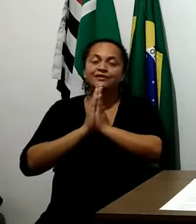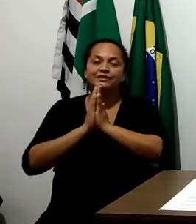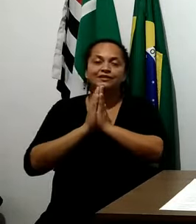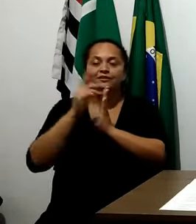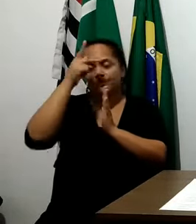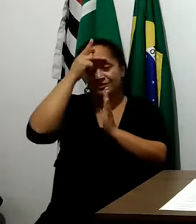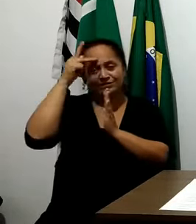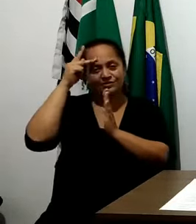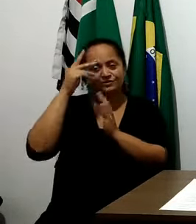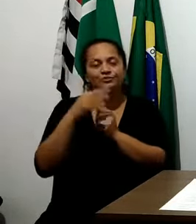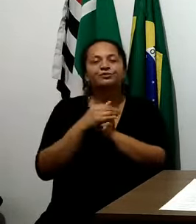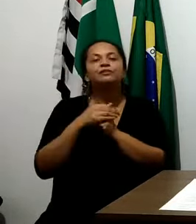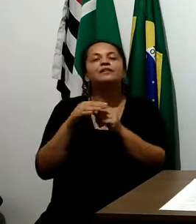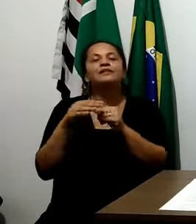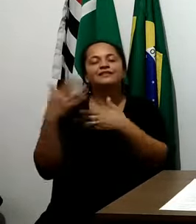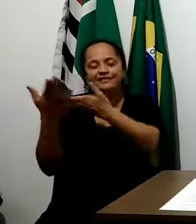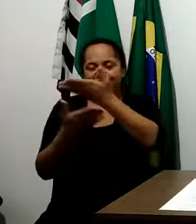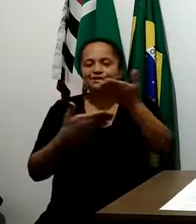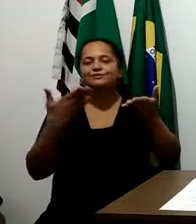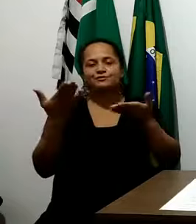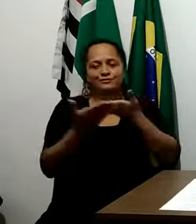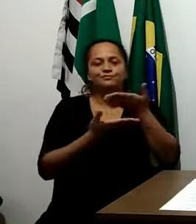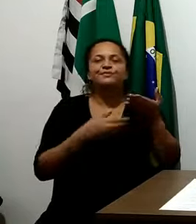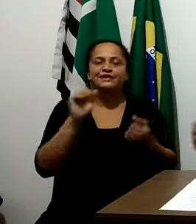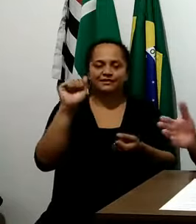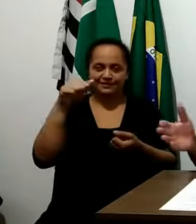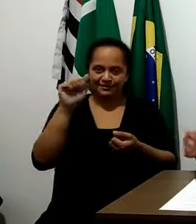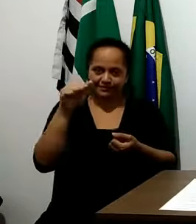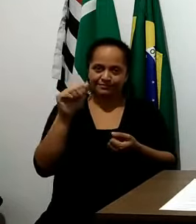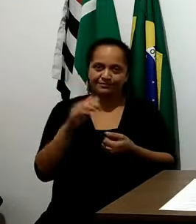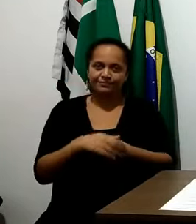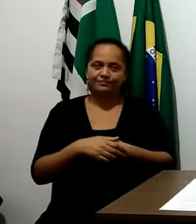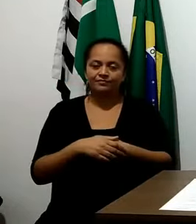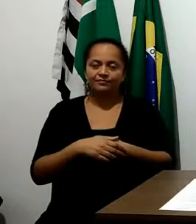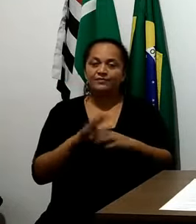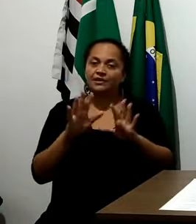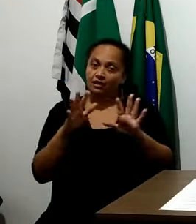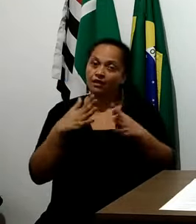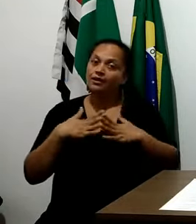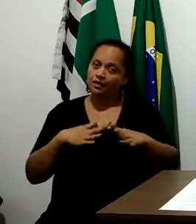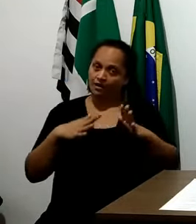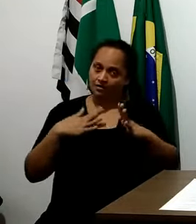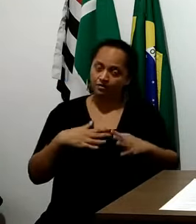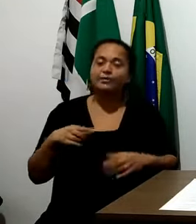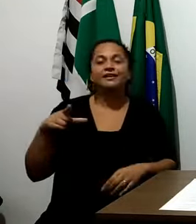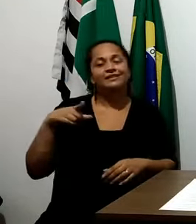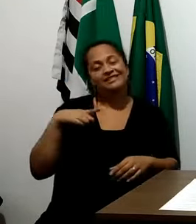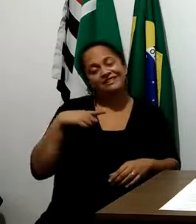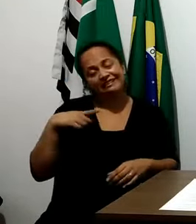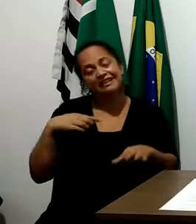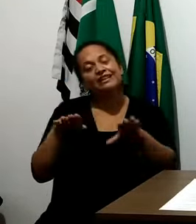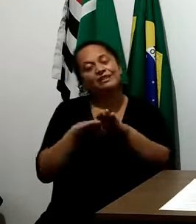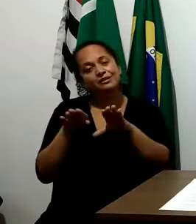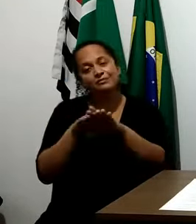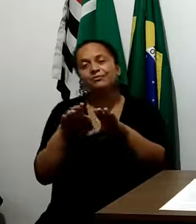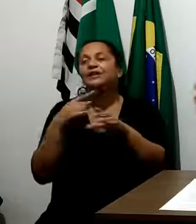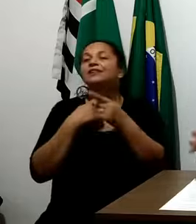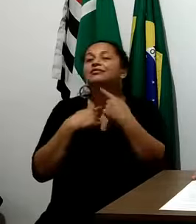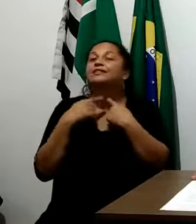que esperamos. É lógico que vai depender também da vontade de cada um, vai depender